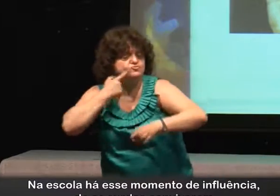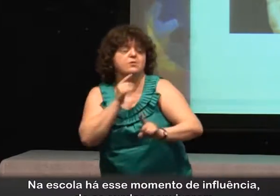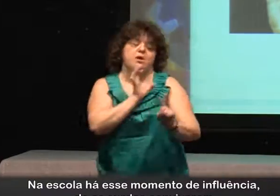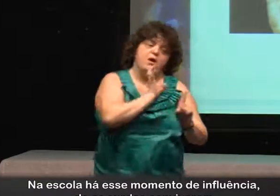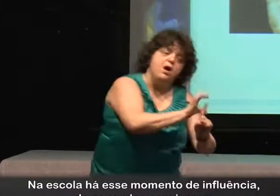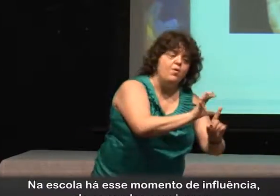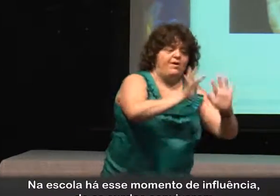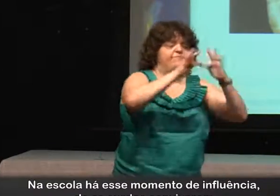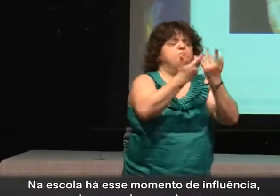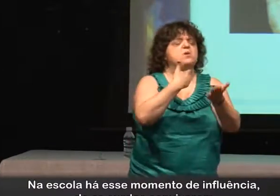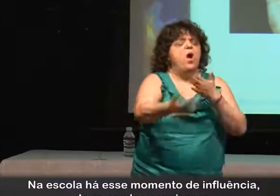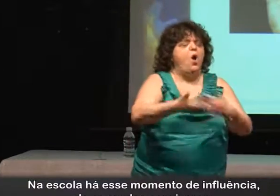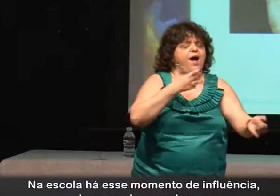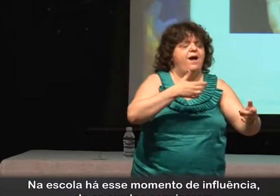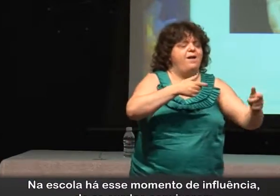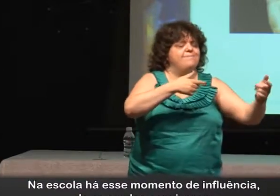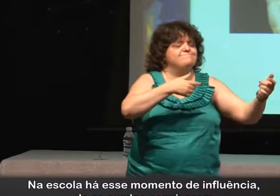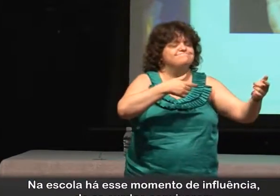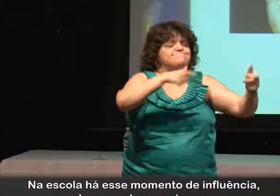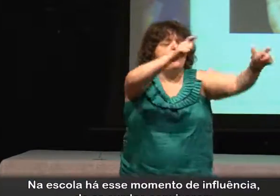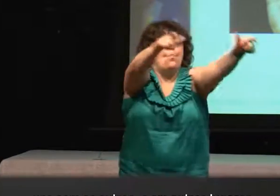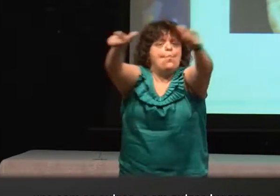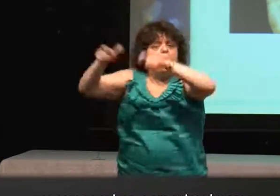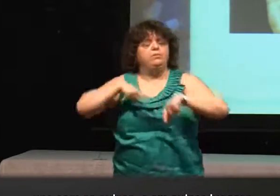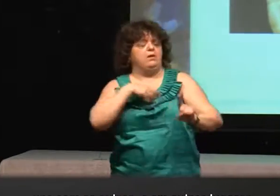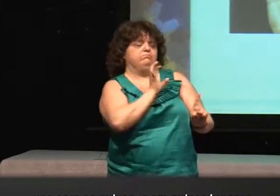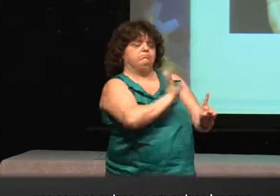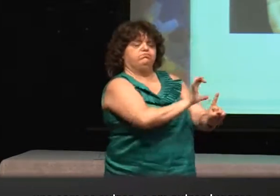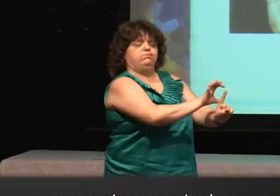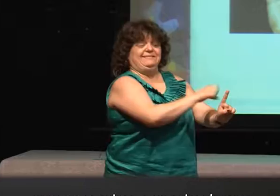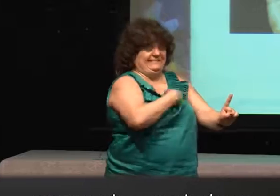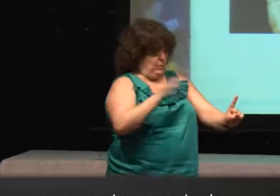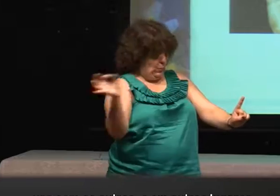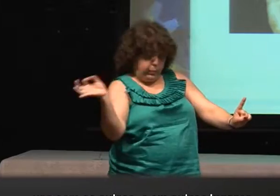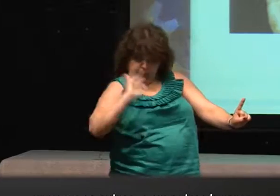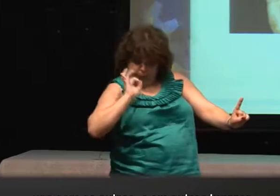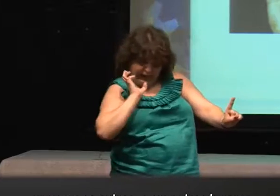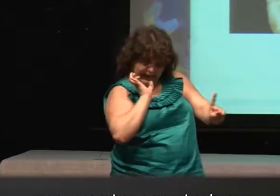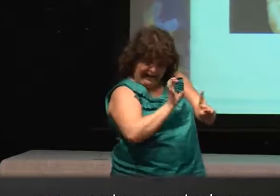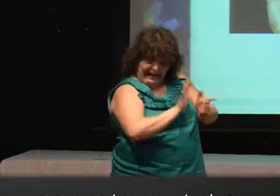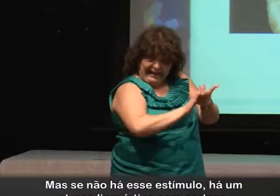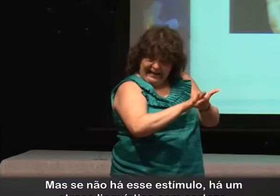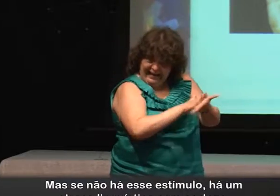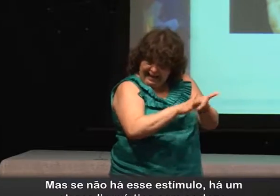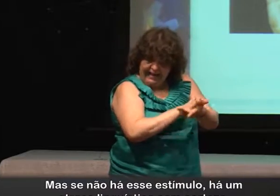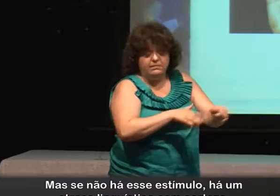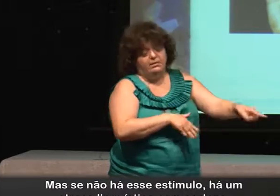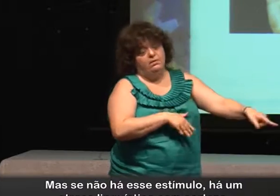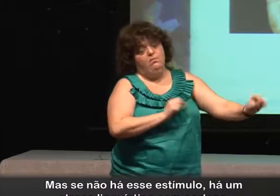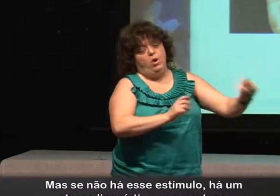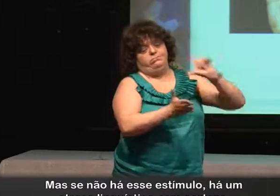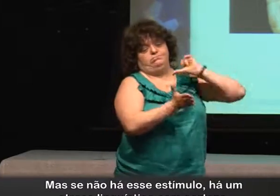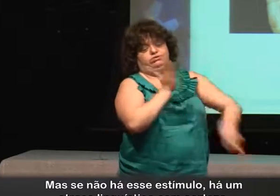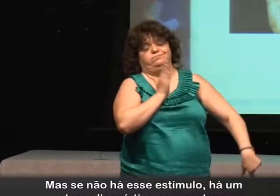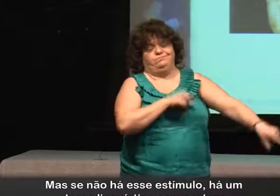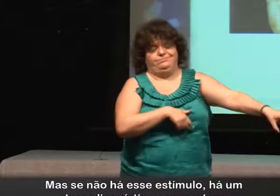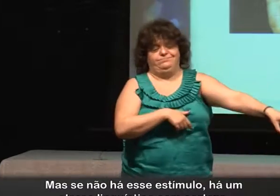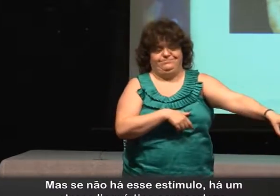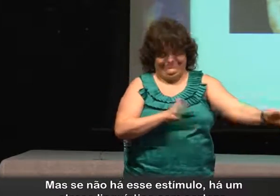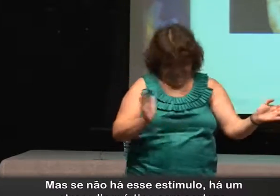de influência, dos surdos conviverem uns com os outros, e em outros lugares. Mas se não há essa influência, esse